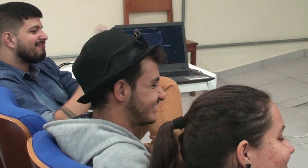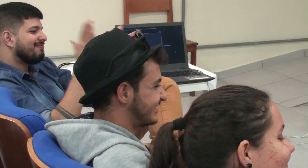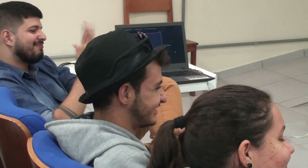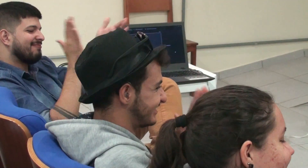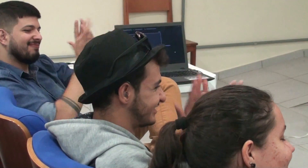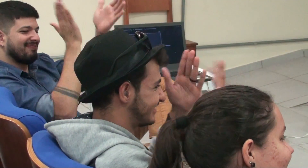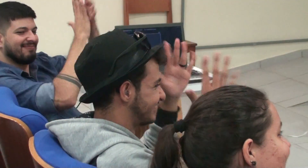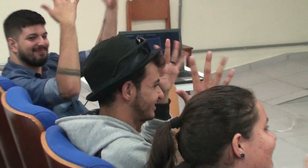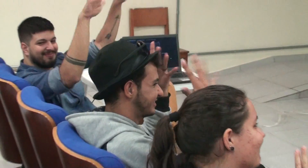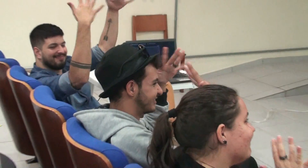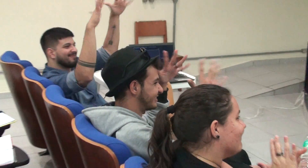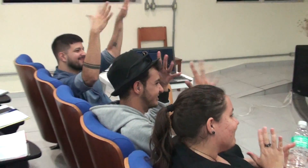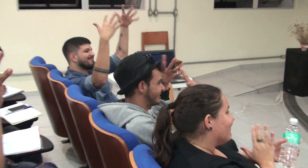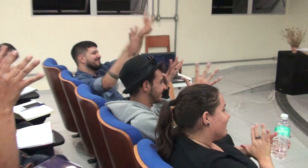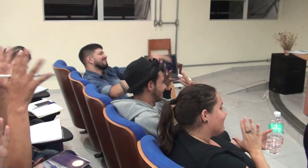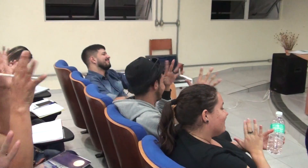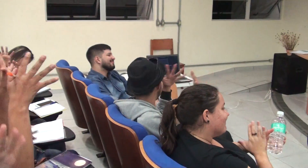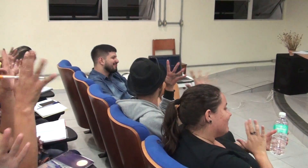tá?